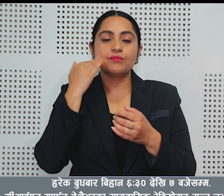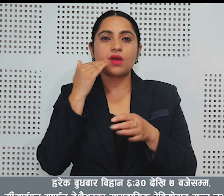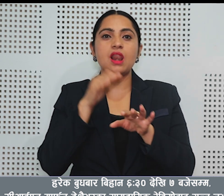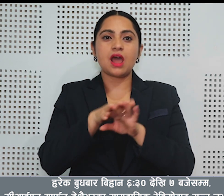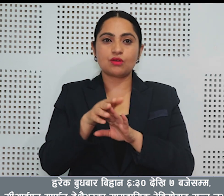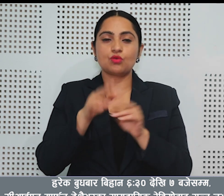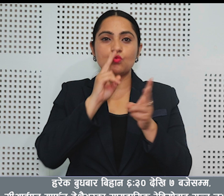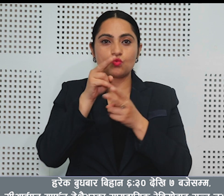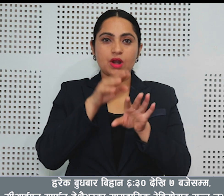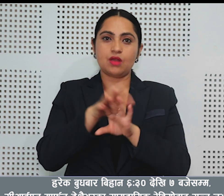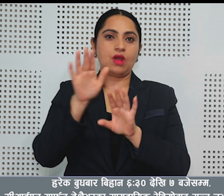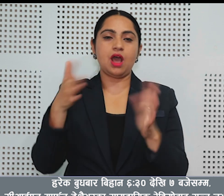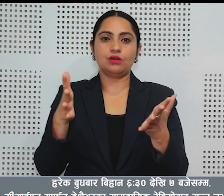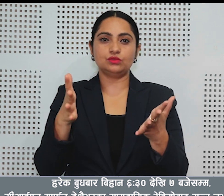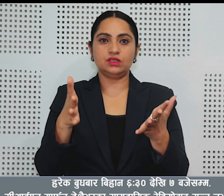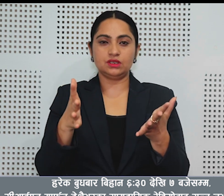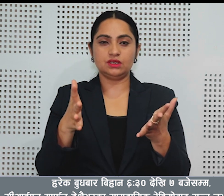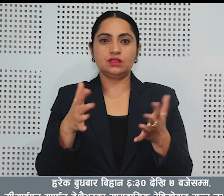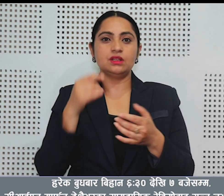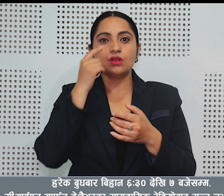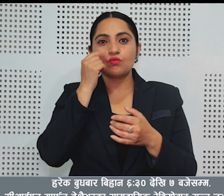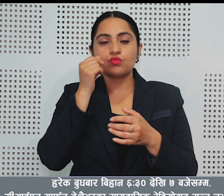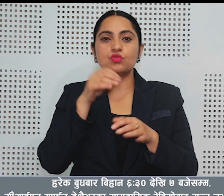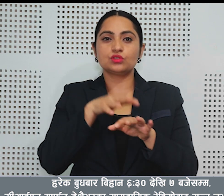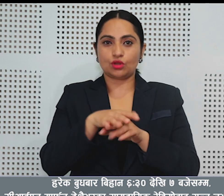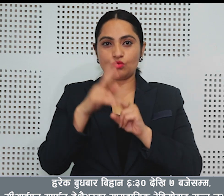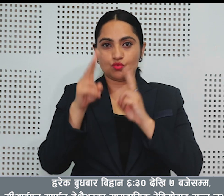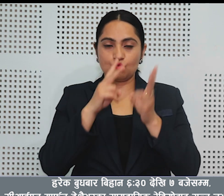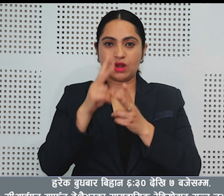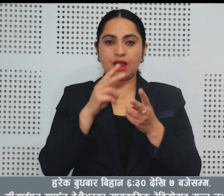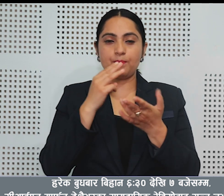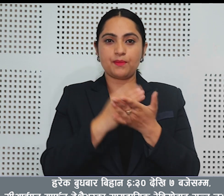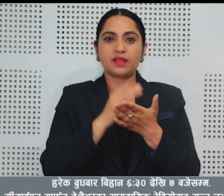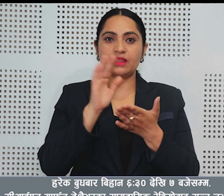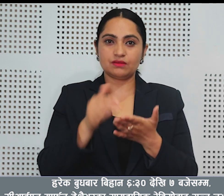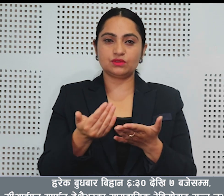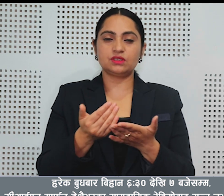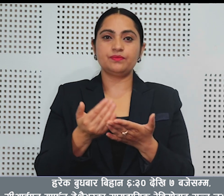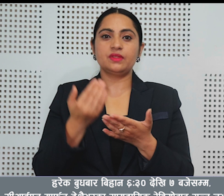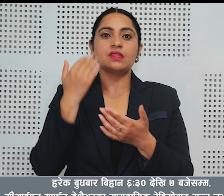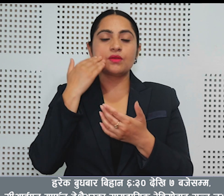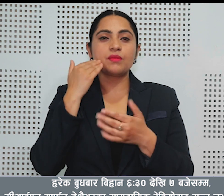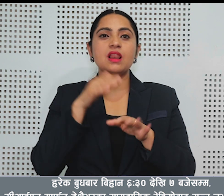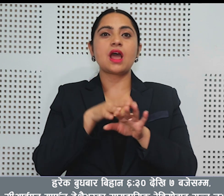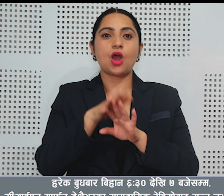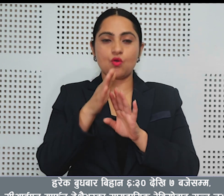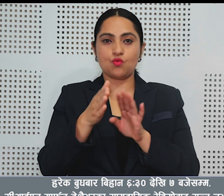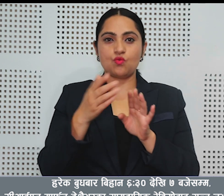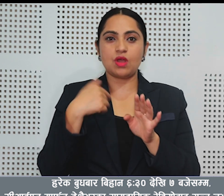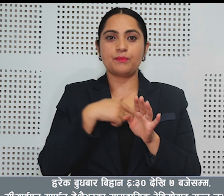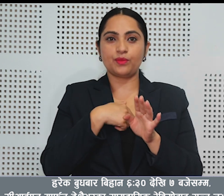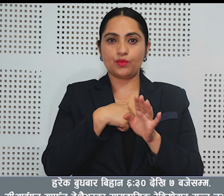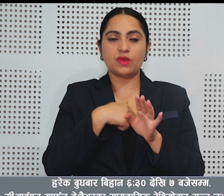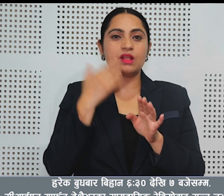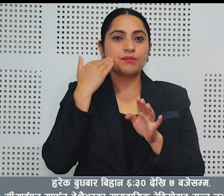जाँदा महिलाका कुराहरू आउँदैनन्। एकजना पुरुष गएर तिमीलाई चाहिँ कस्तो कस्तो समस्या छ भने महिलाले हाम्रो संरचना, हाम्रो